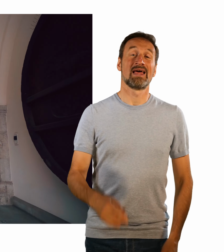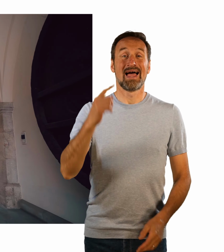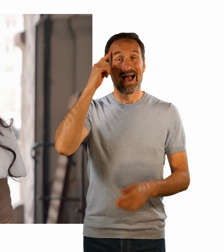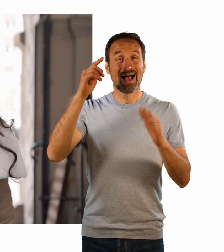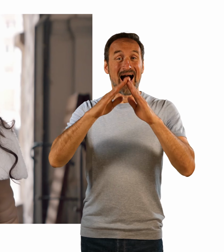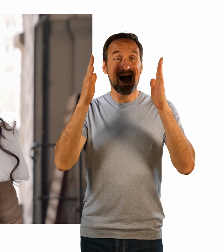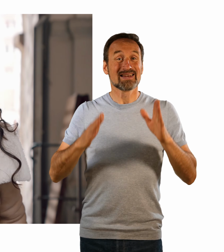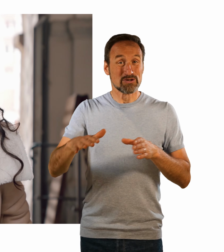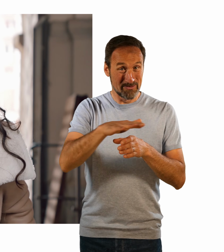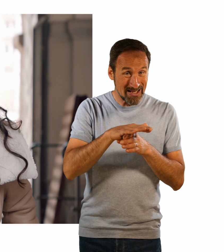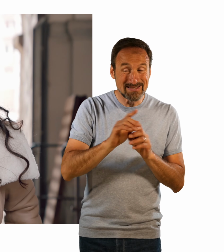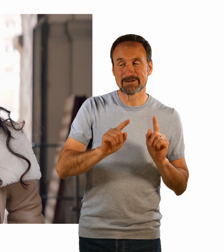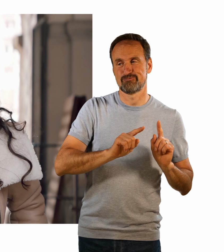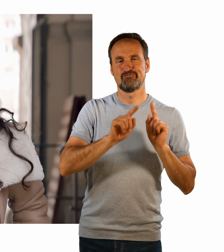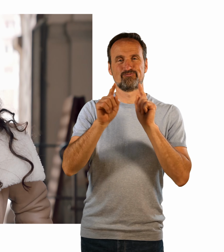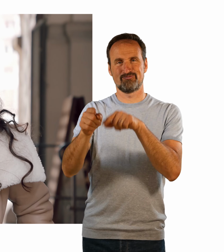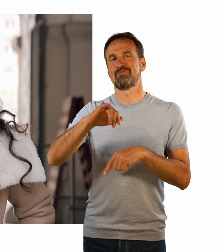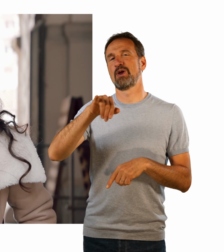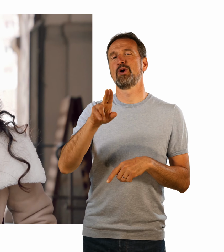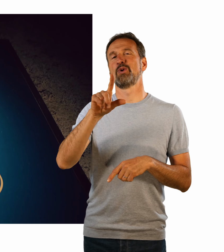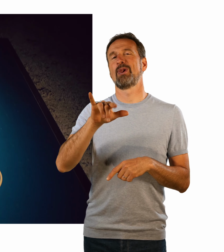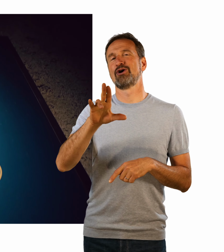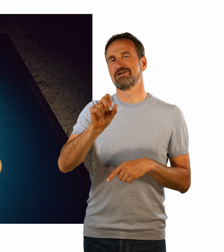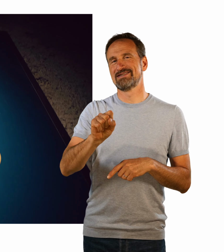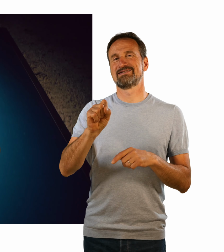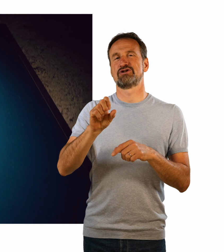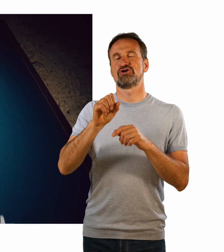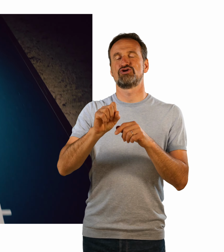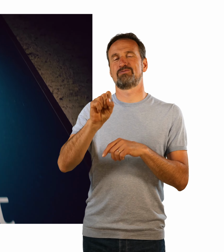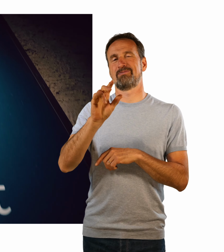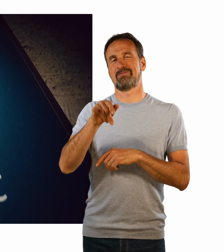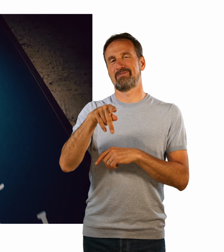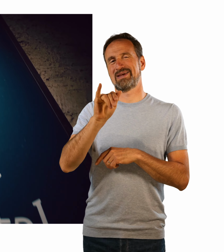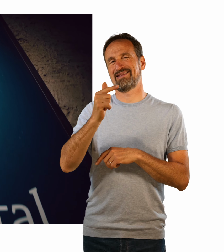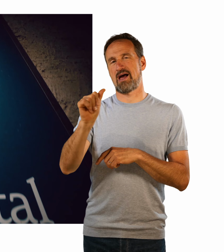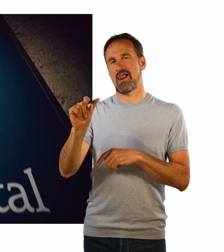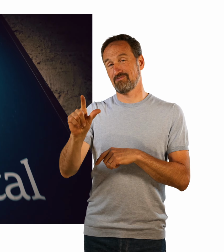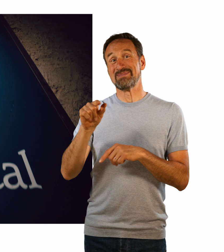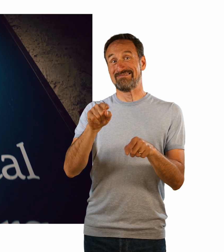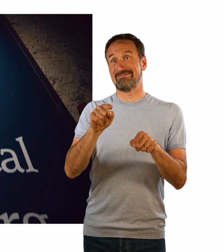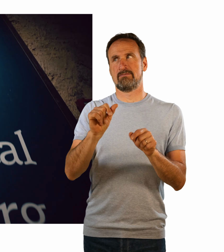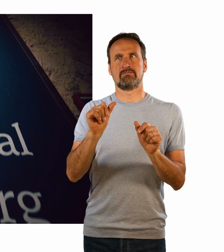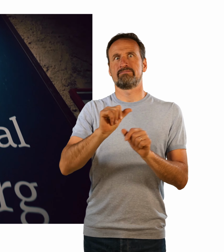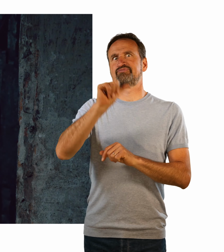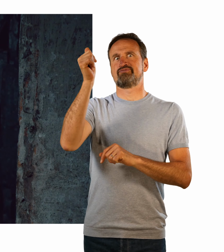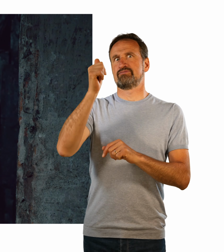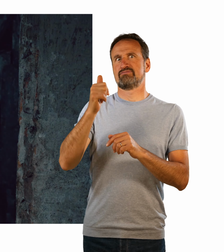Vom Rathausplatz sind wir zum Julio-Spital übergegangen. Einer der Top-Adressen für Wein in Würzburg.